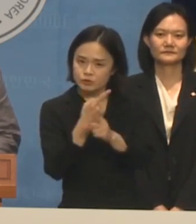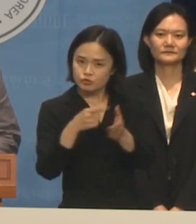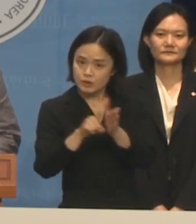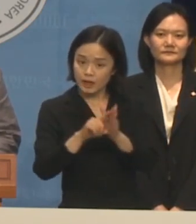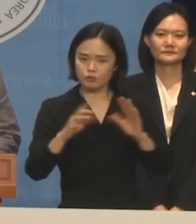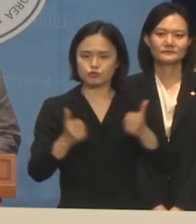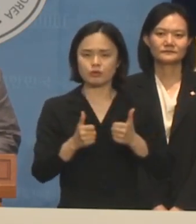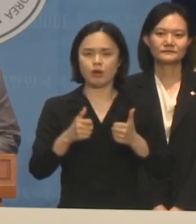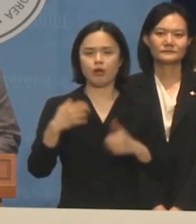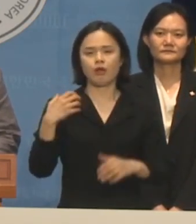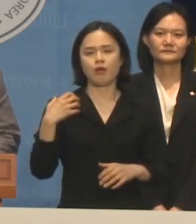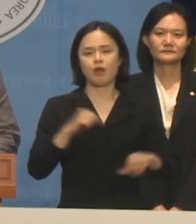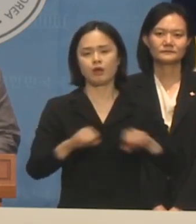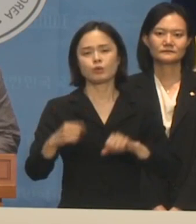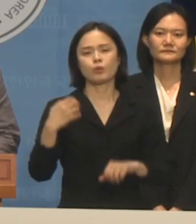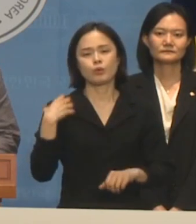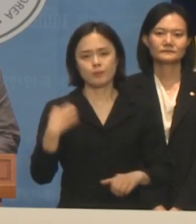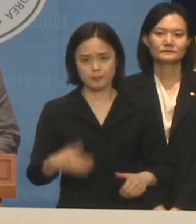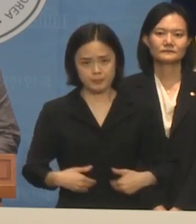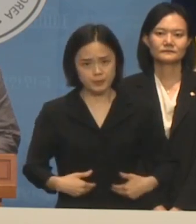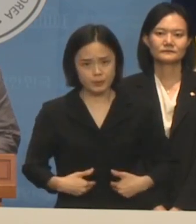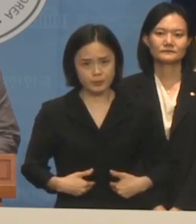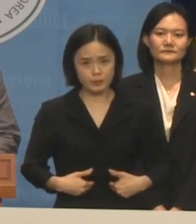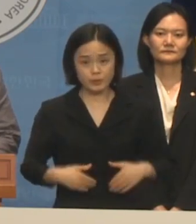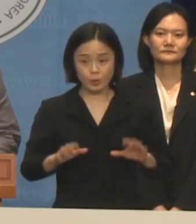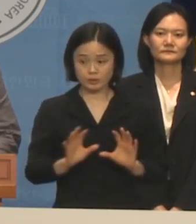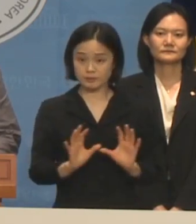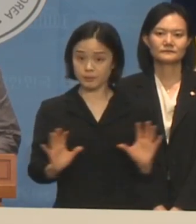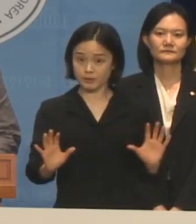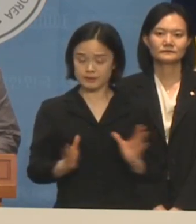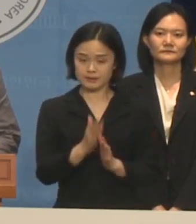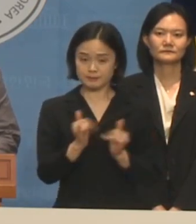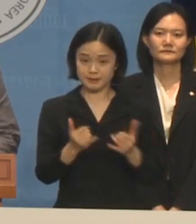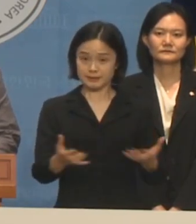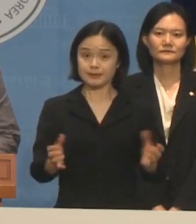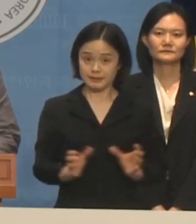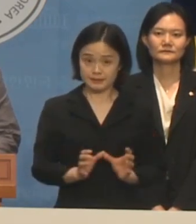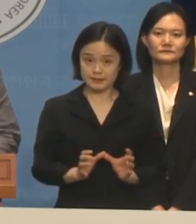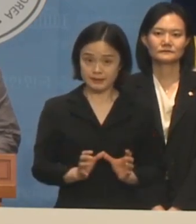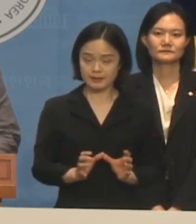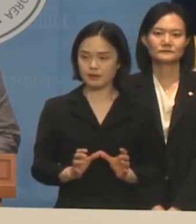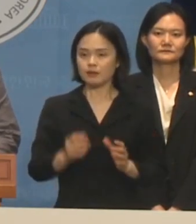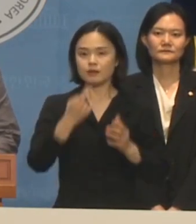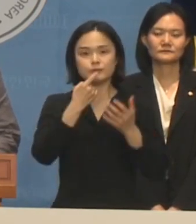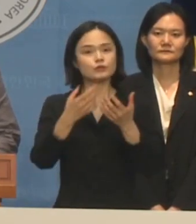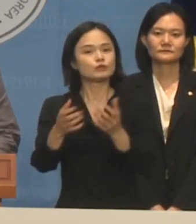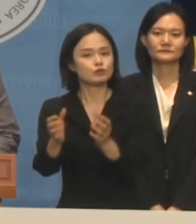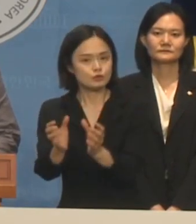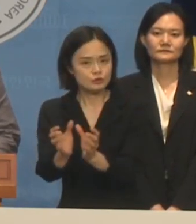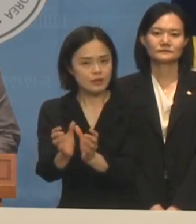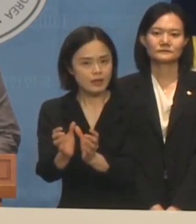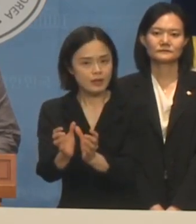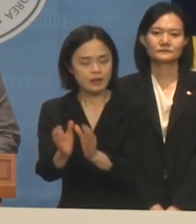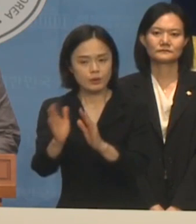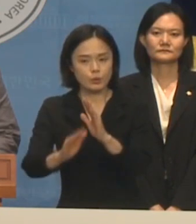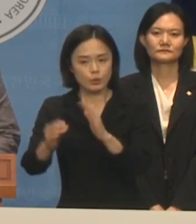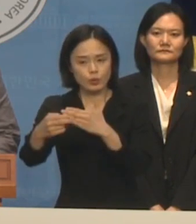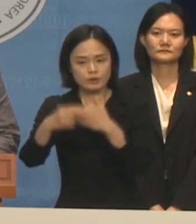여기 모인 시민사회단체는 더불어민주당의 공공의대법 당론